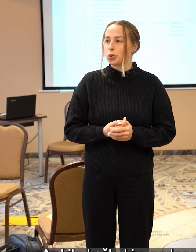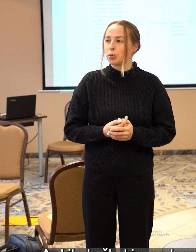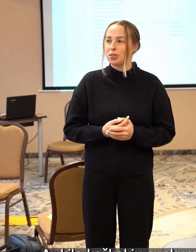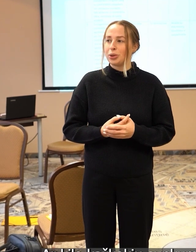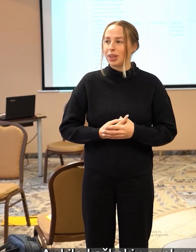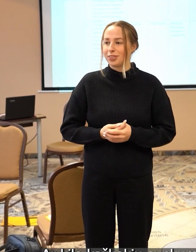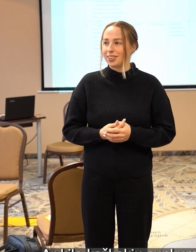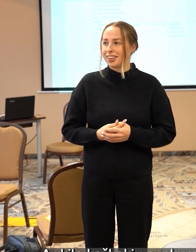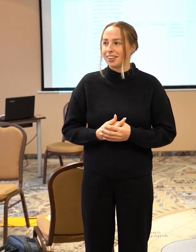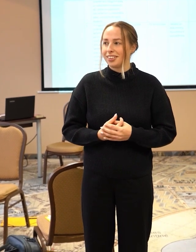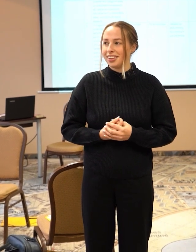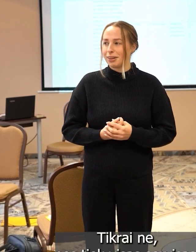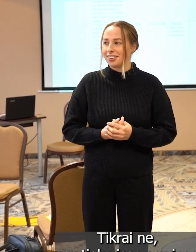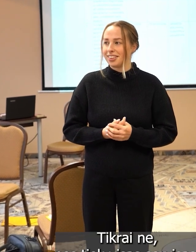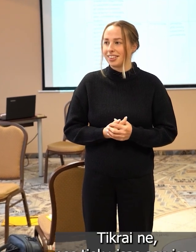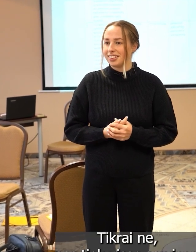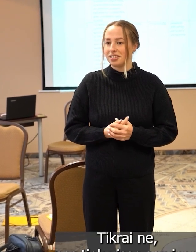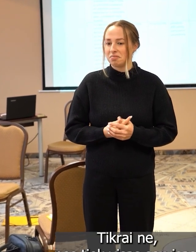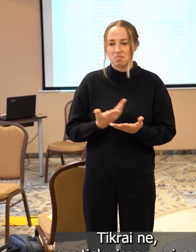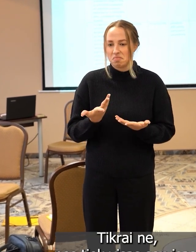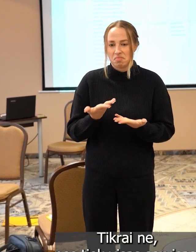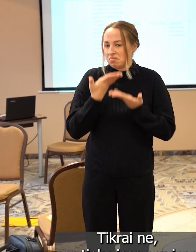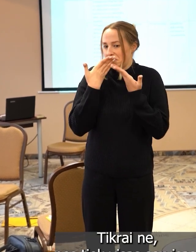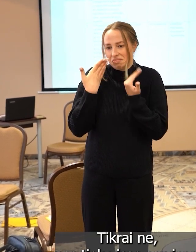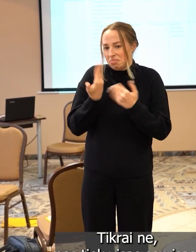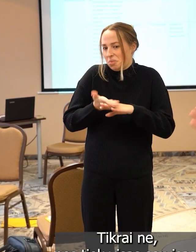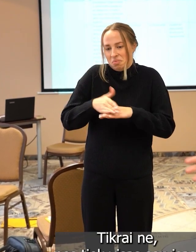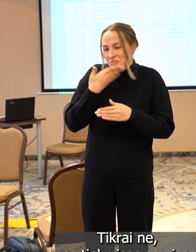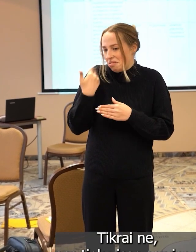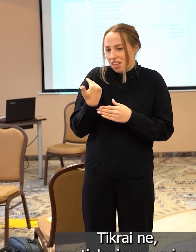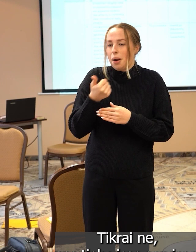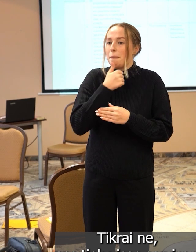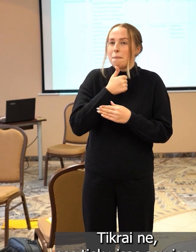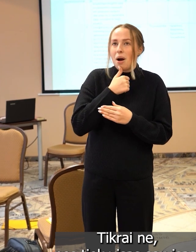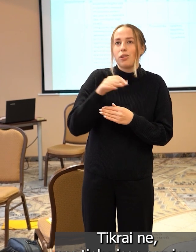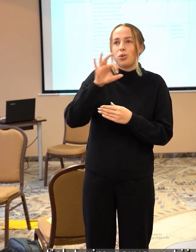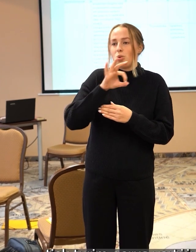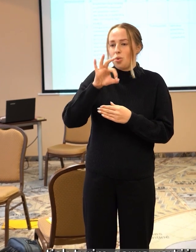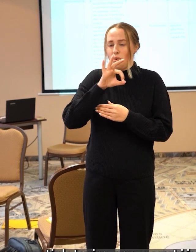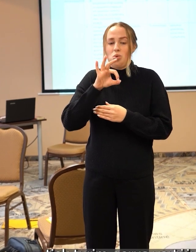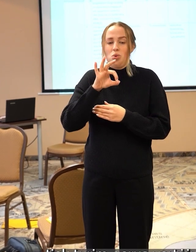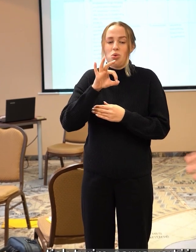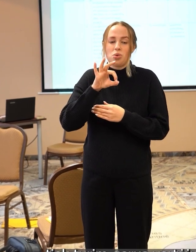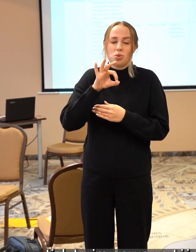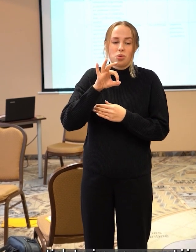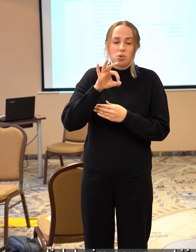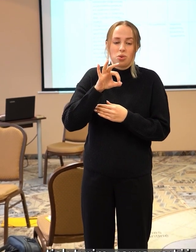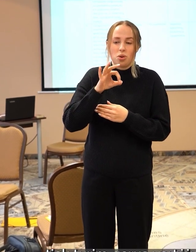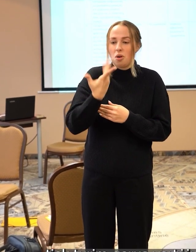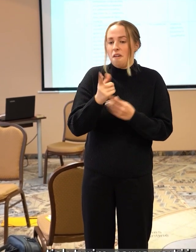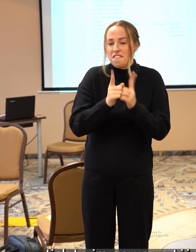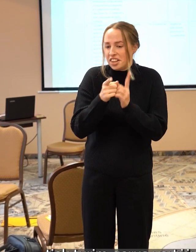Kažkokių sunkumų didelių neturite? Visiškai ne, nes tiek, imkim, visas servisas, tiek turim